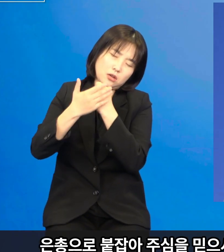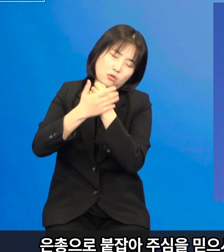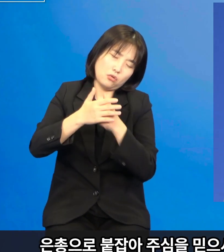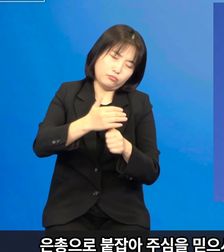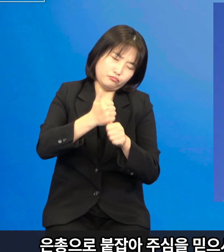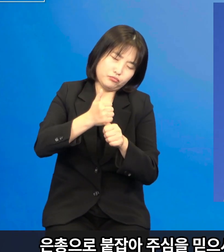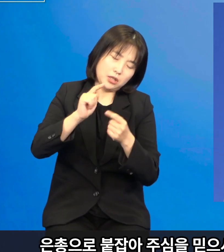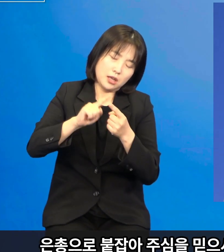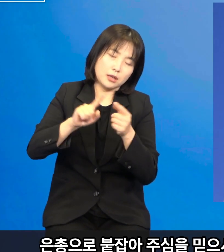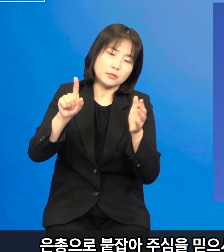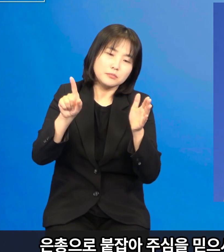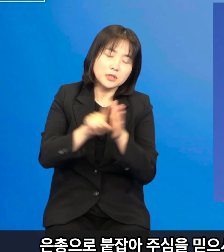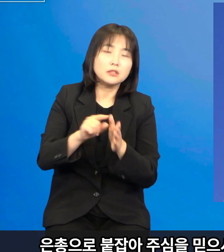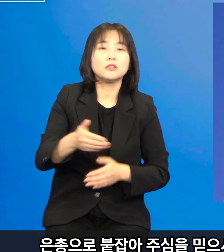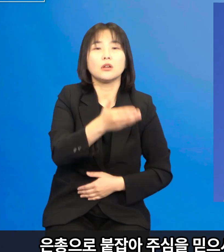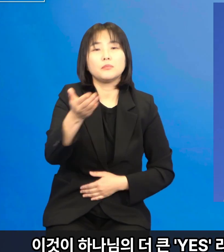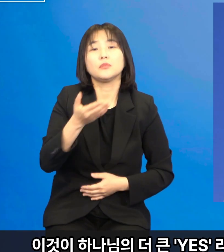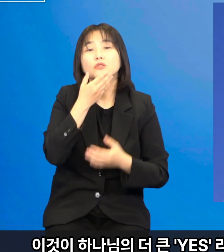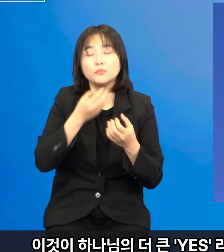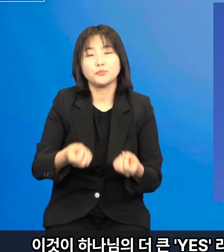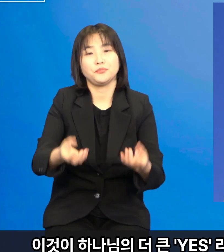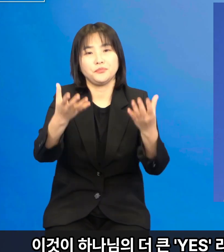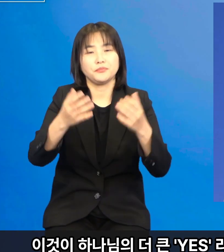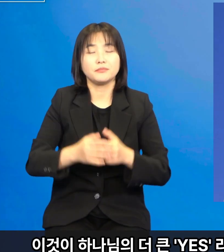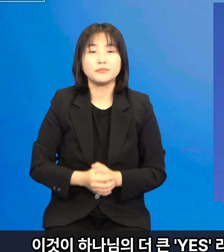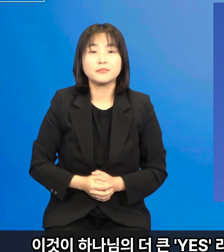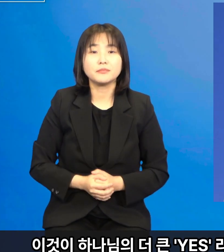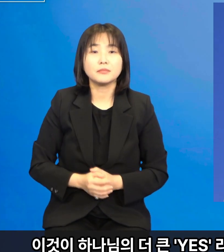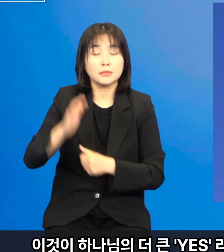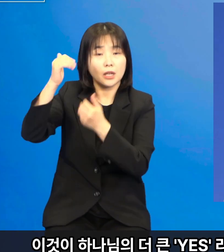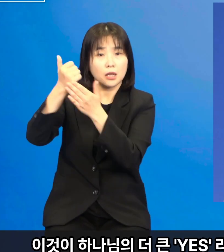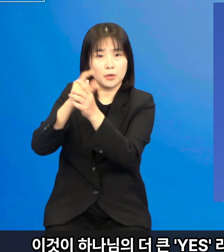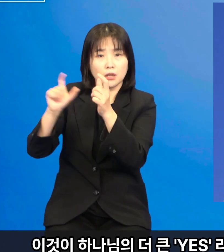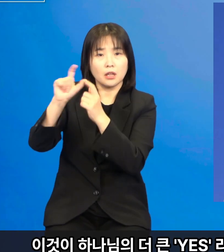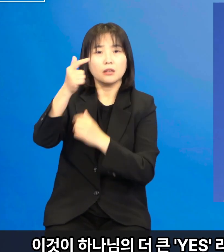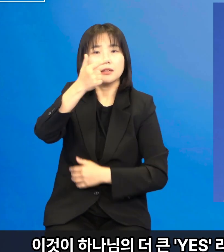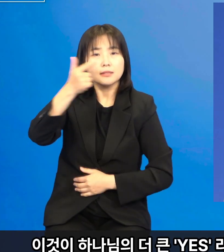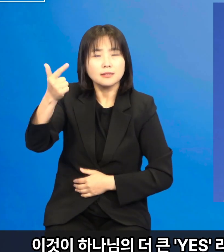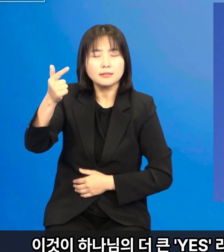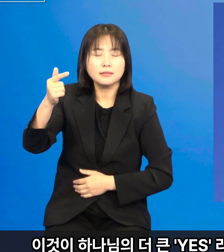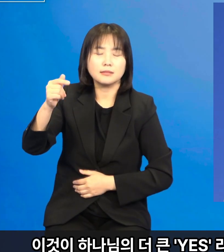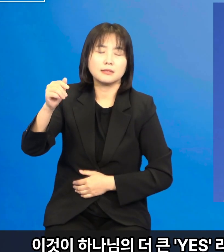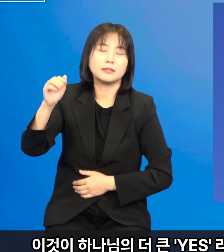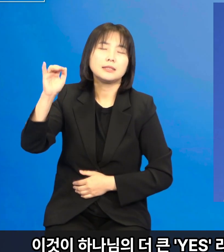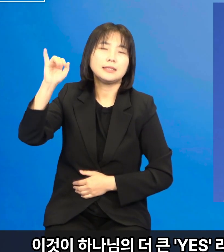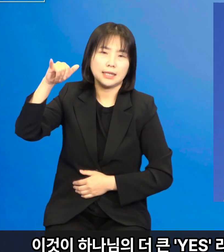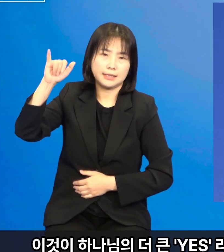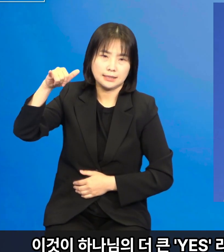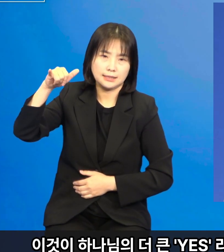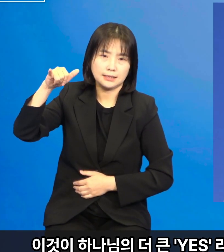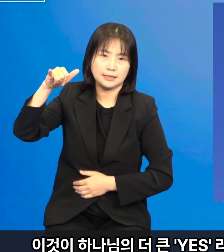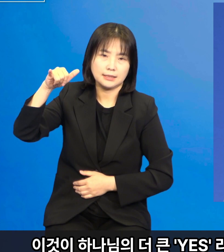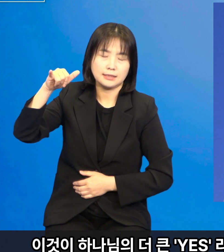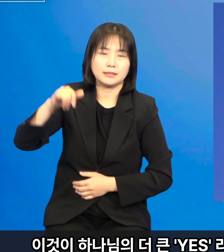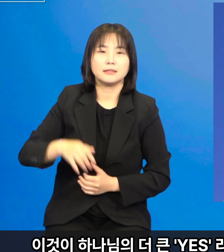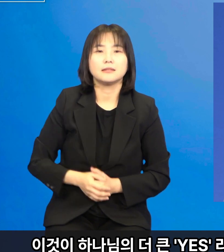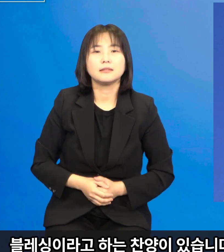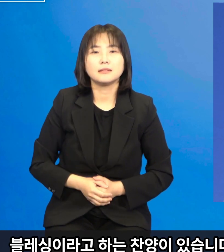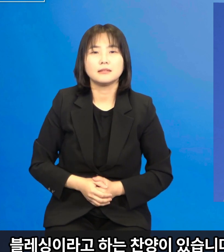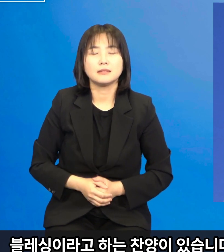주심을 믿으시는 여러분 되시길 축복합니다. 이것이 하나님의 더 큰 예스라고 하는 디바인 예스인